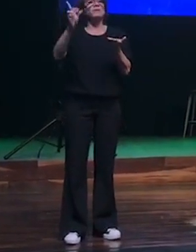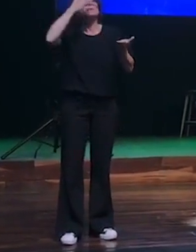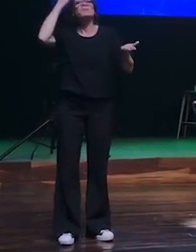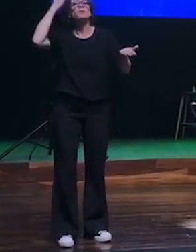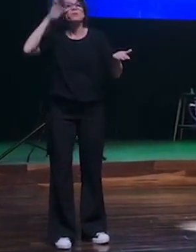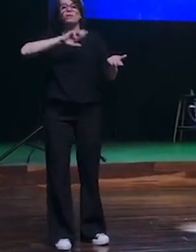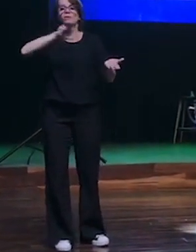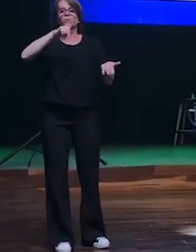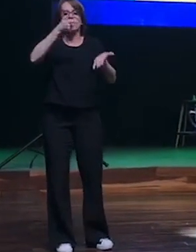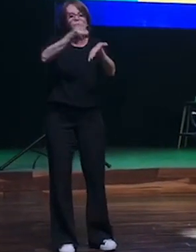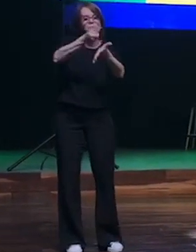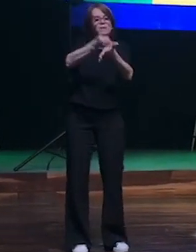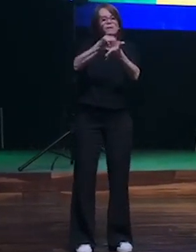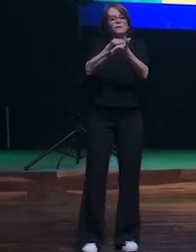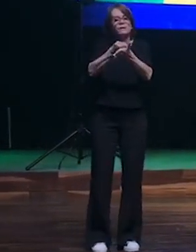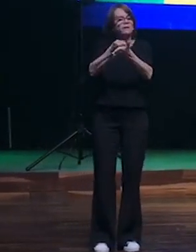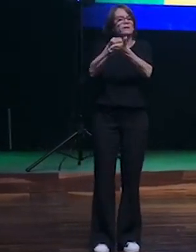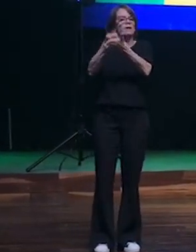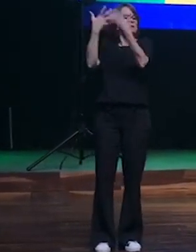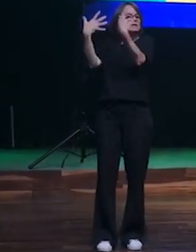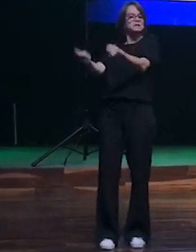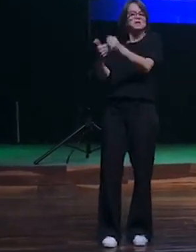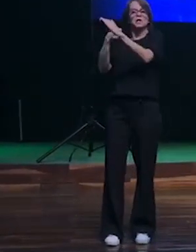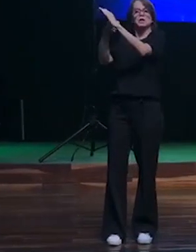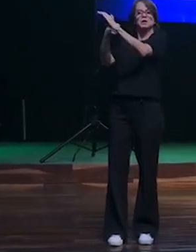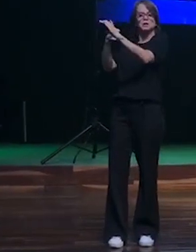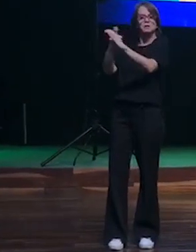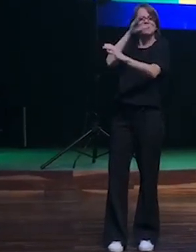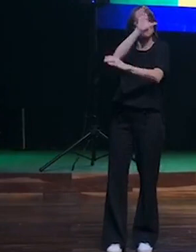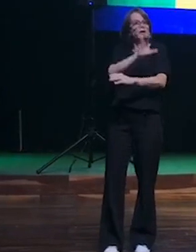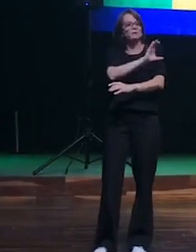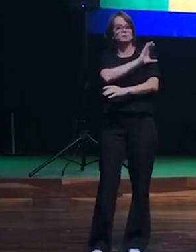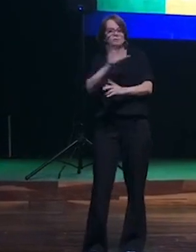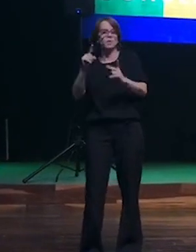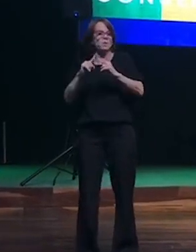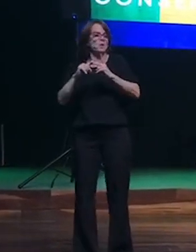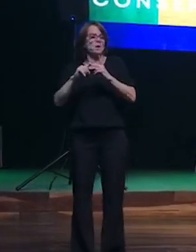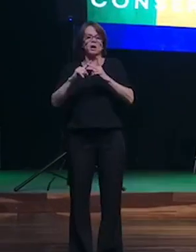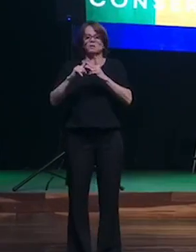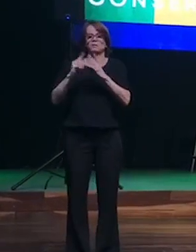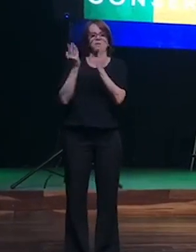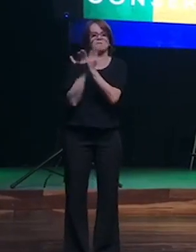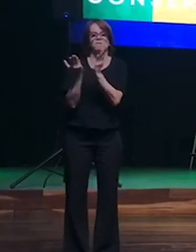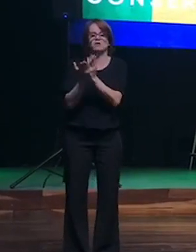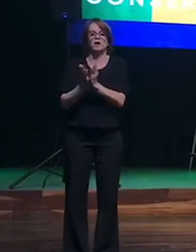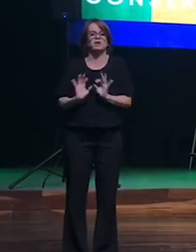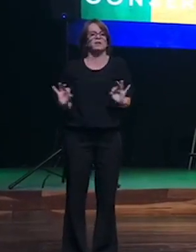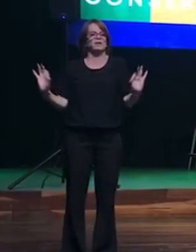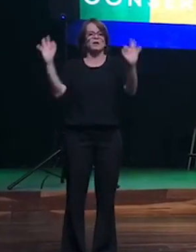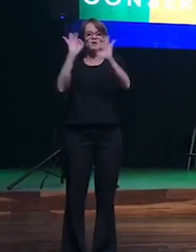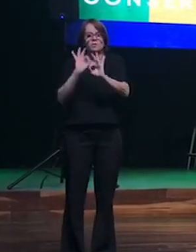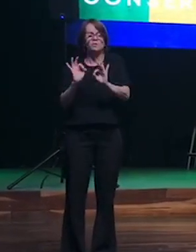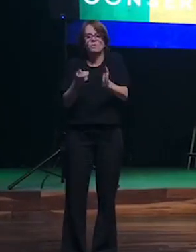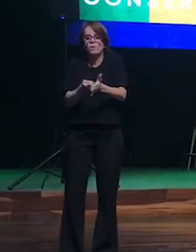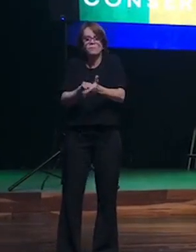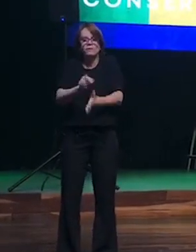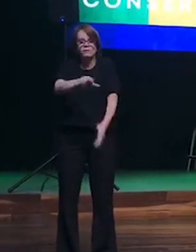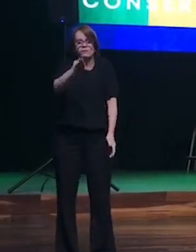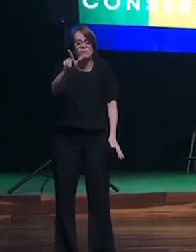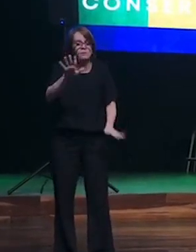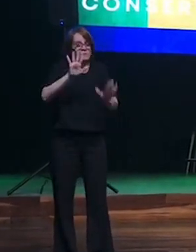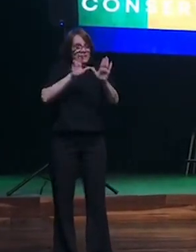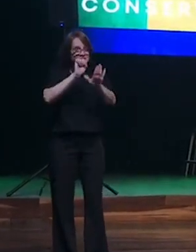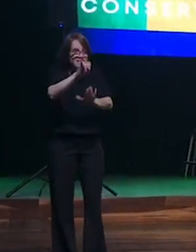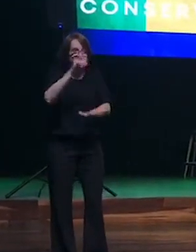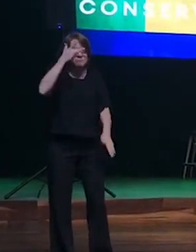a ser cristão, ninguém é obrigado a frequentar a igreja católica, evangélica, qualquer uma. Ninguém é obrigado. A partir do momento que a